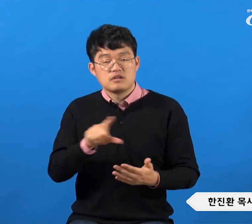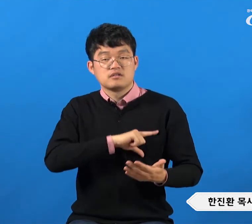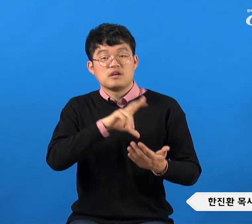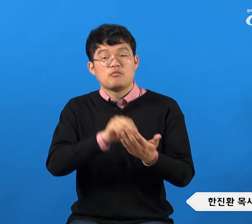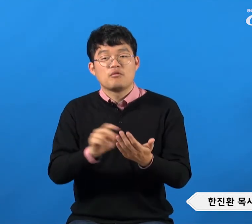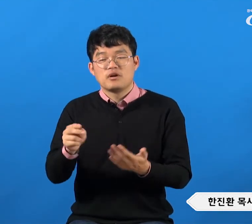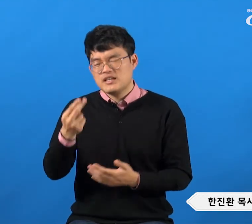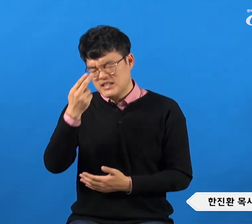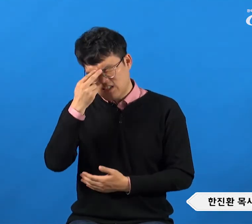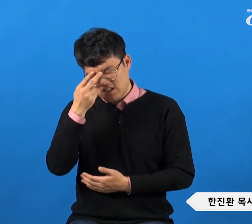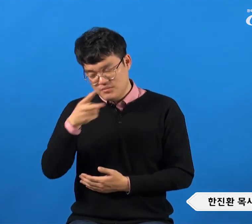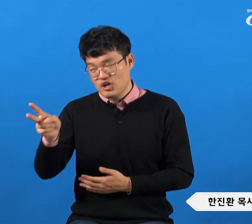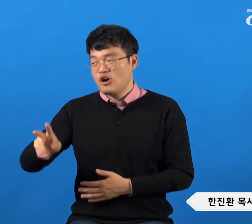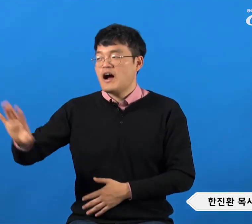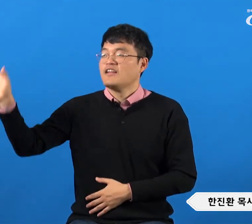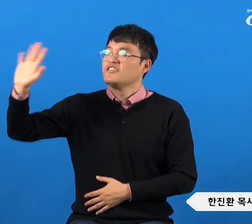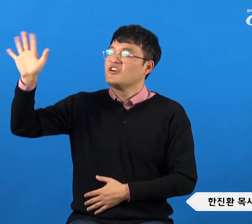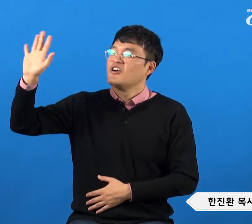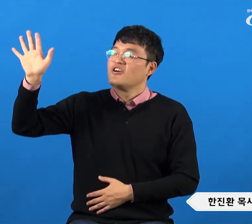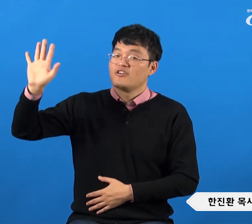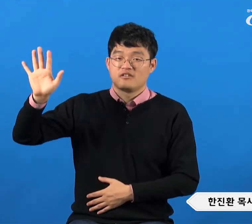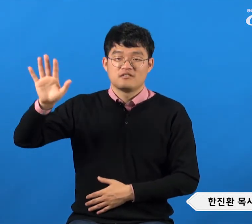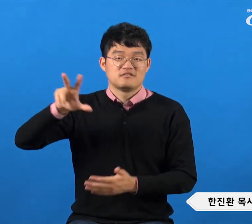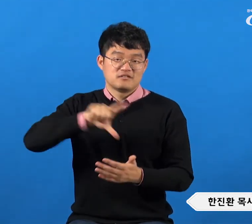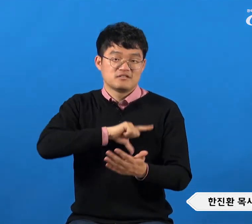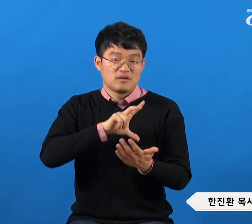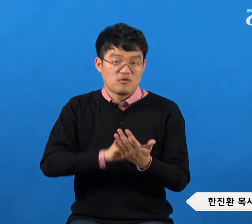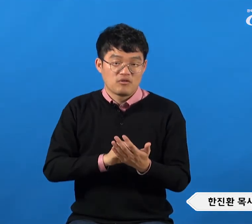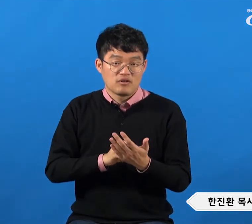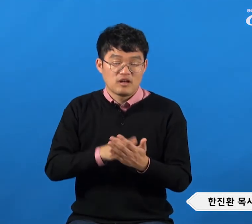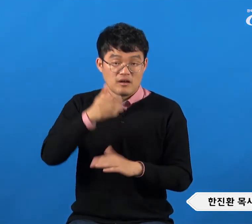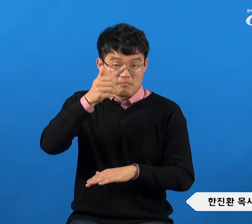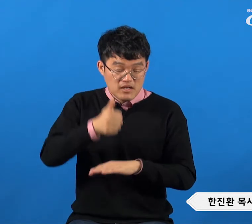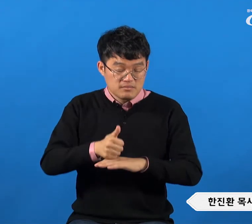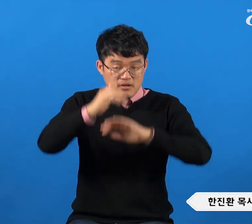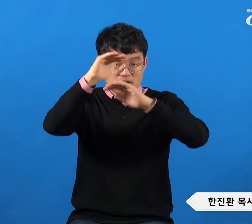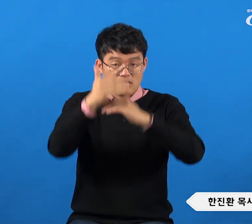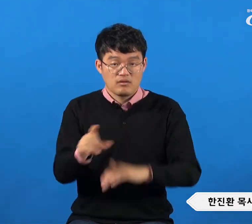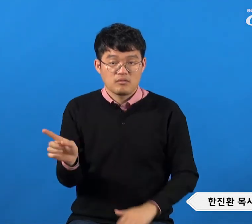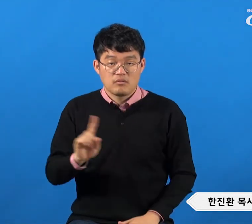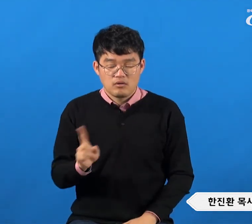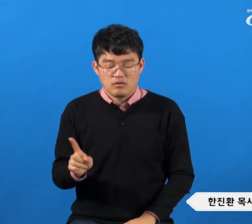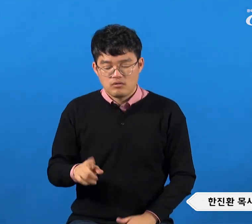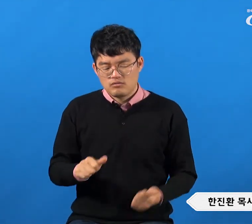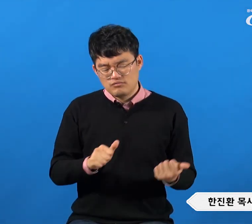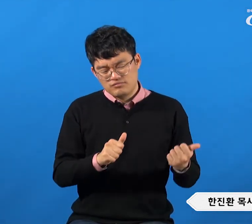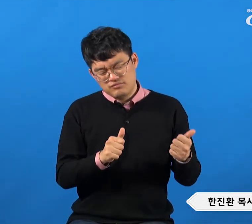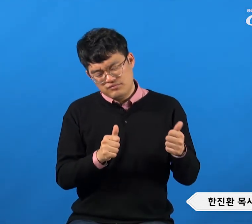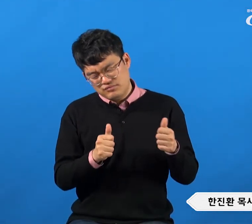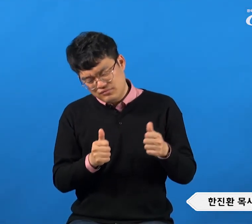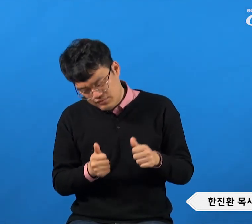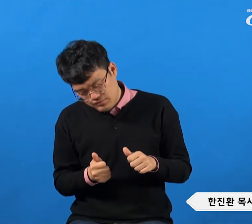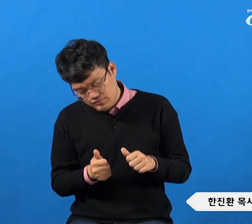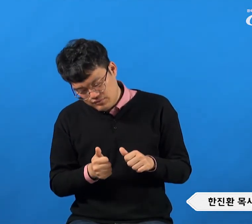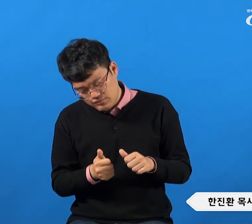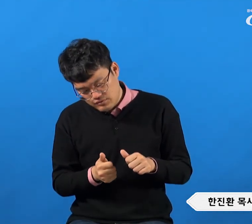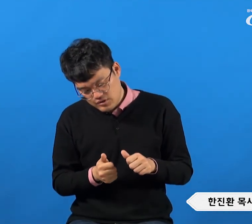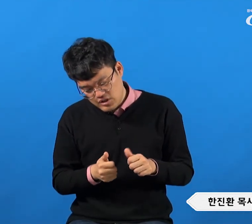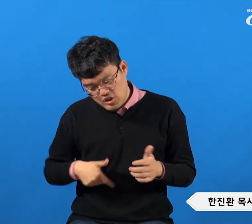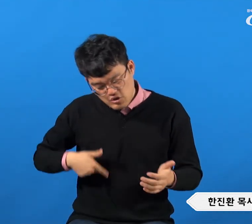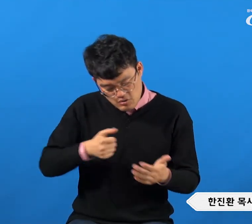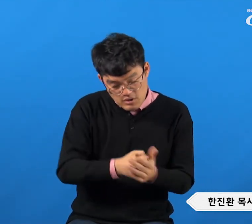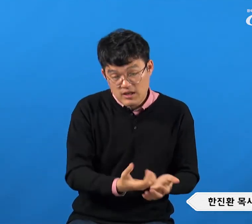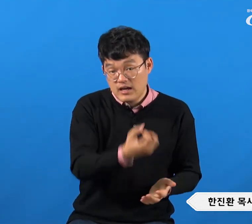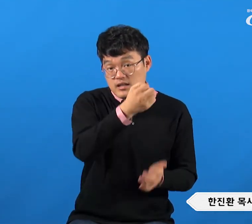안녕 하는 책입니다. 거기 맨 마지막에 이런 구절이 있습니다. 죽을 수 있는 용기를 가진